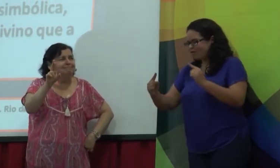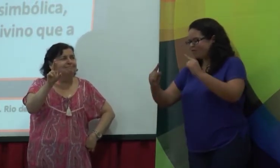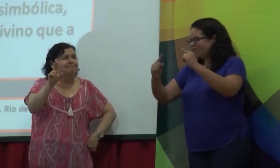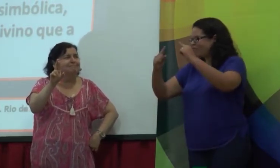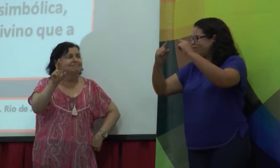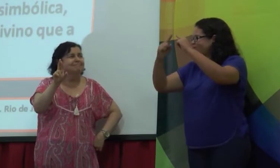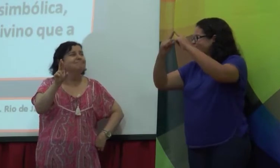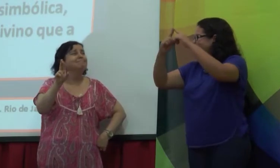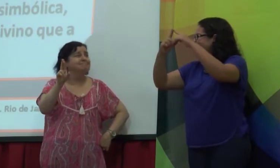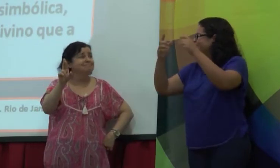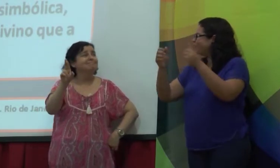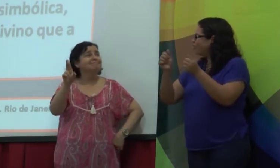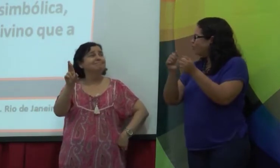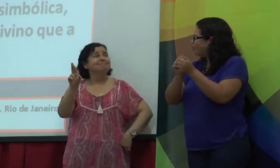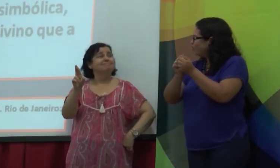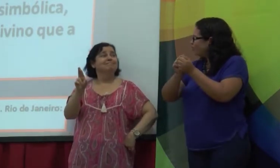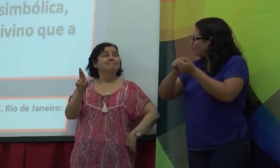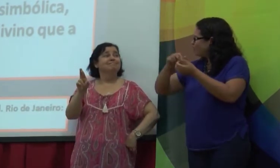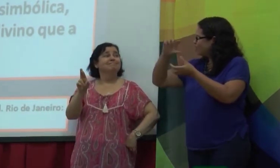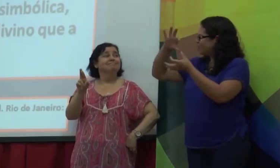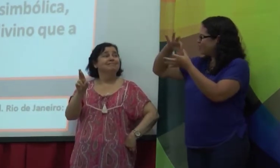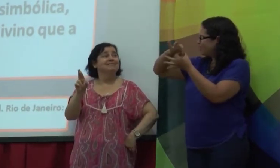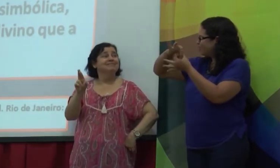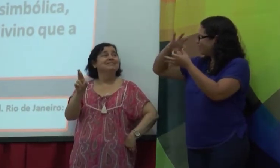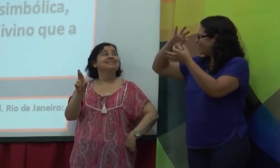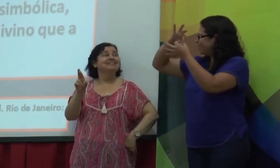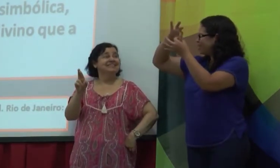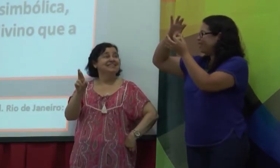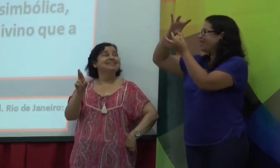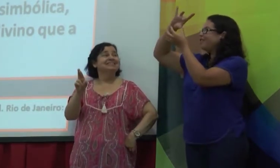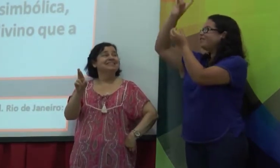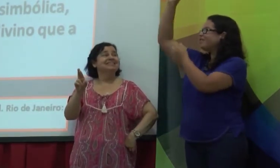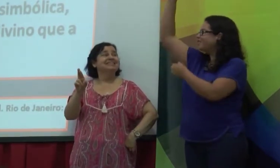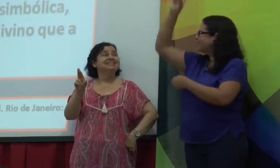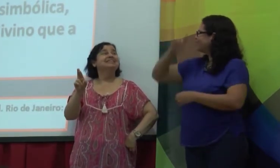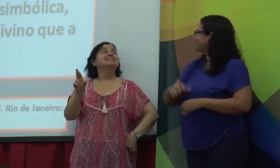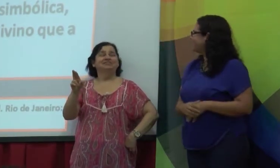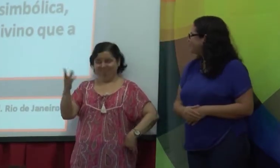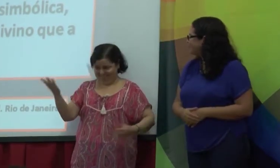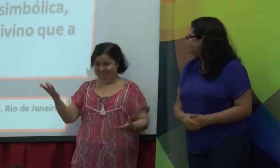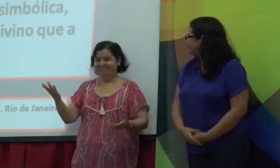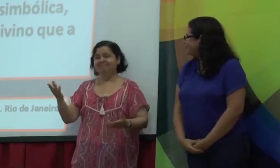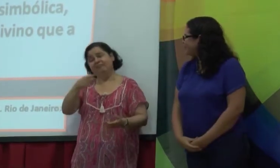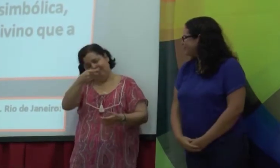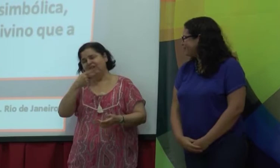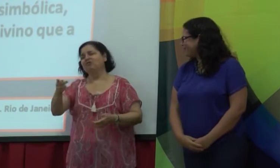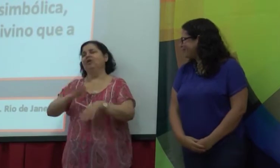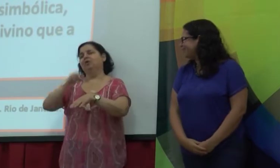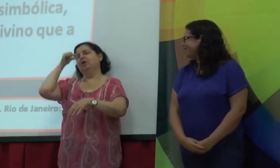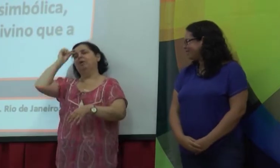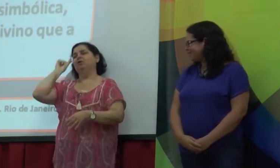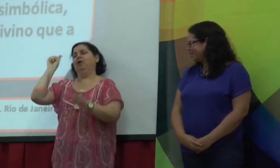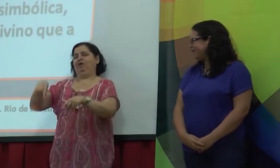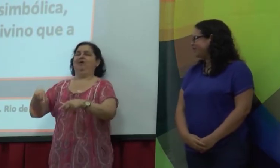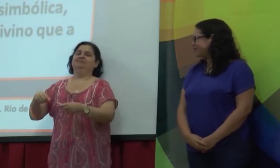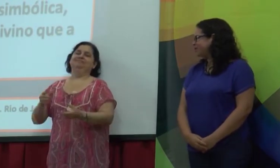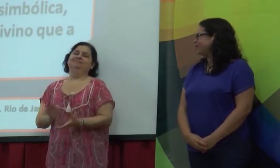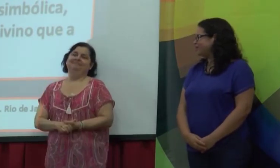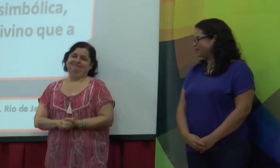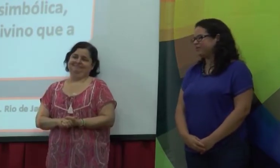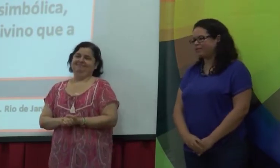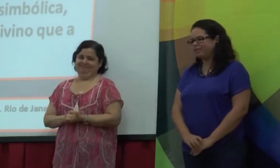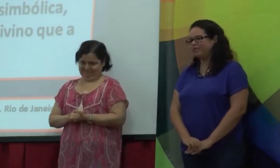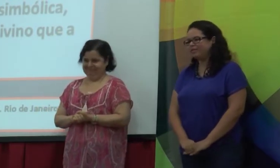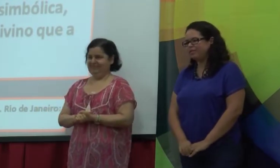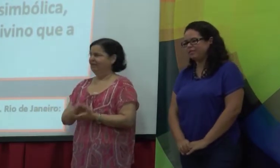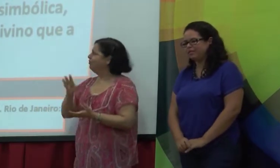me diz? É a formação do triângulo que vai ligar até Deus. Isso